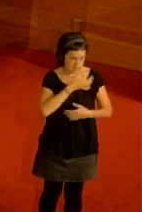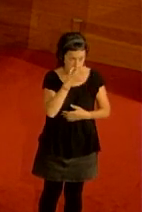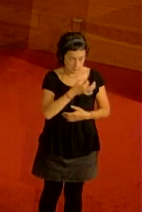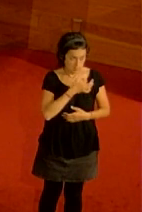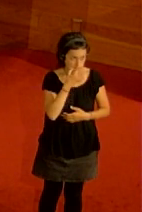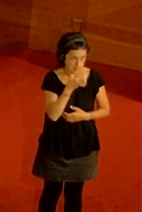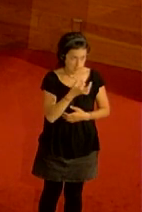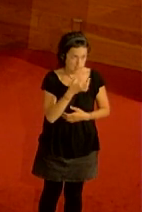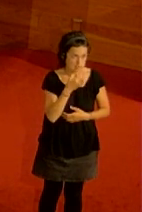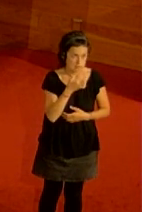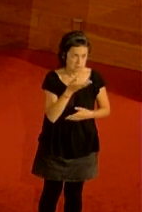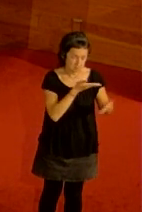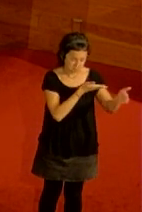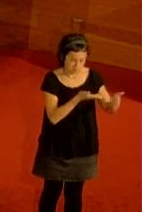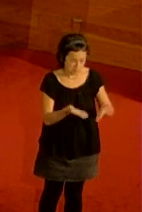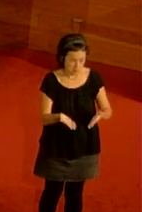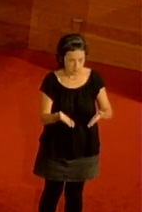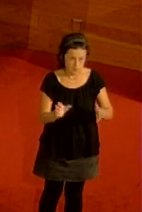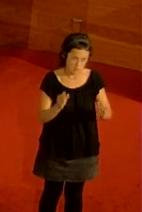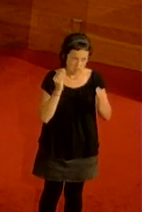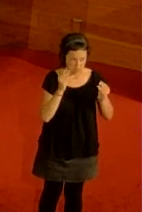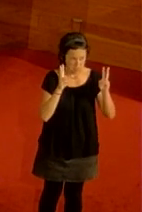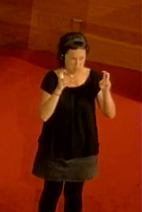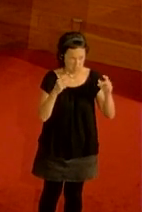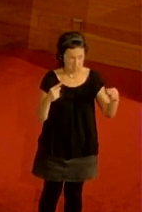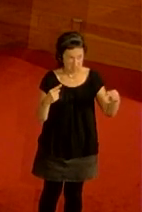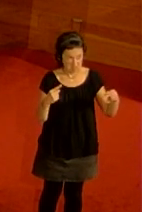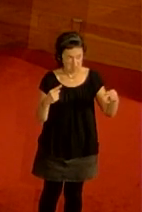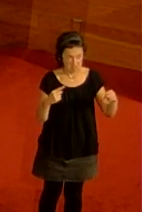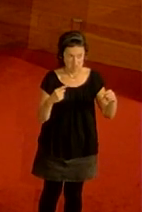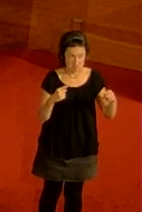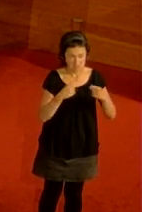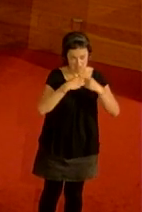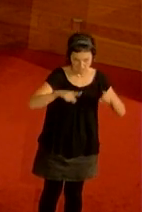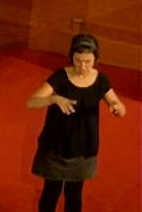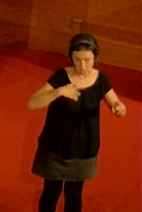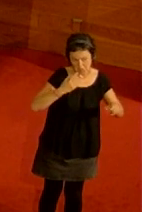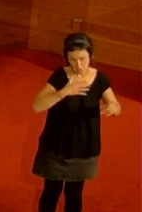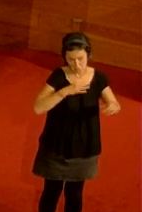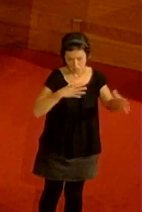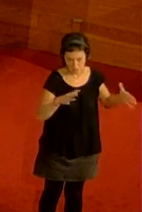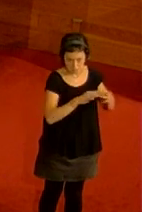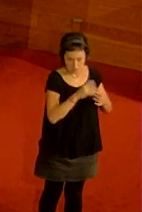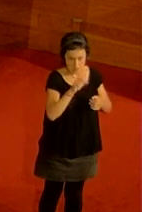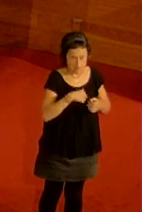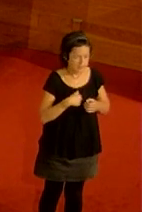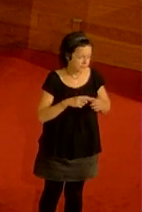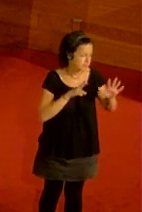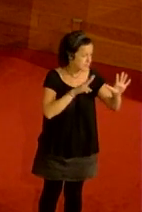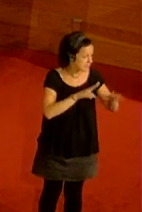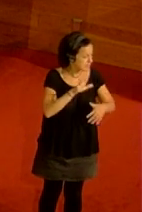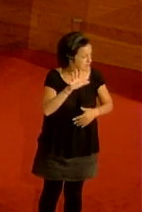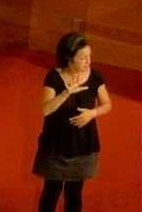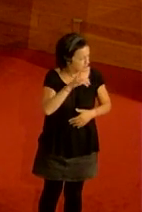tema Yo diría que bastante bastante diferente Pero igual bastante conectado también que se titula 75 años del estado de